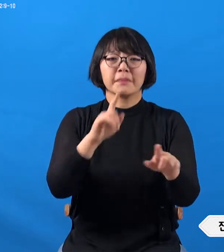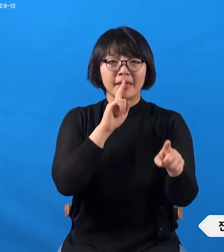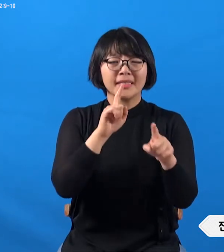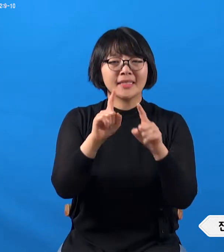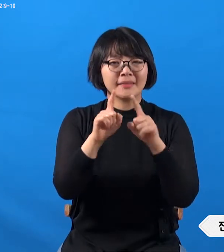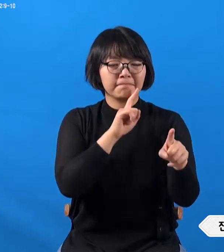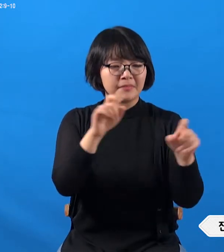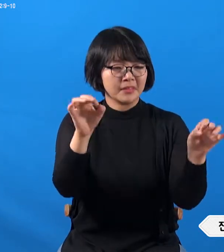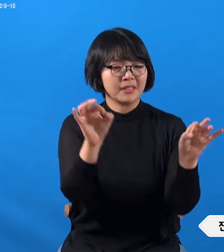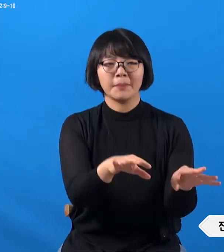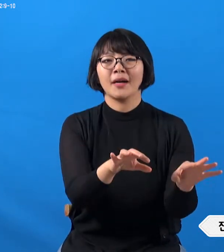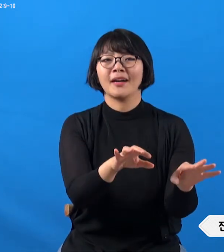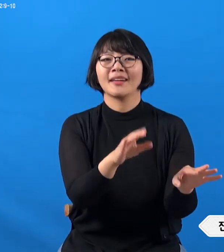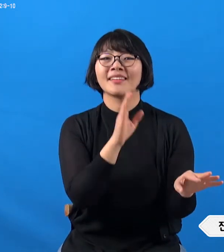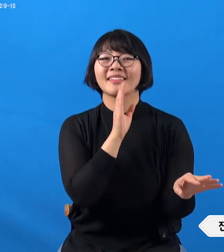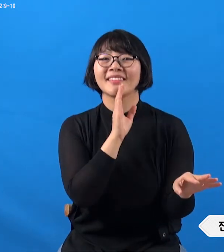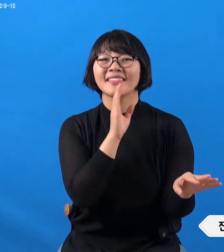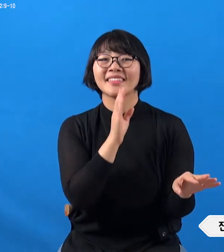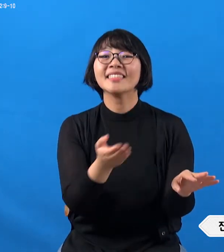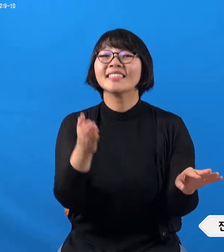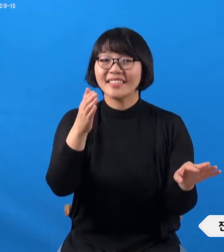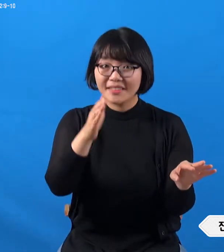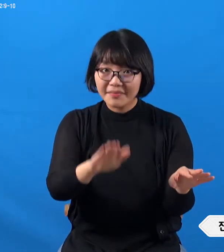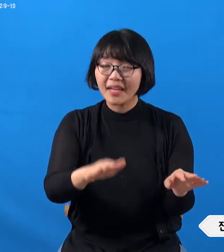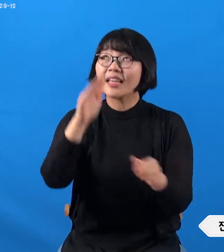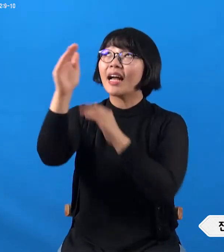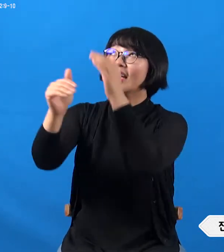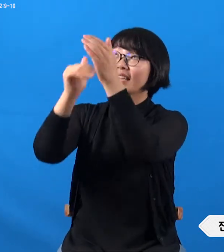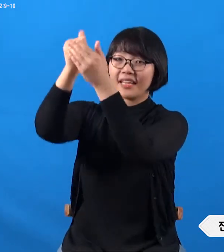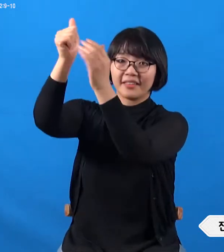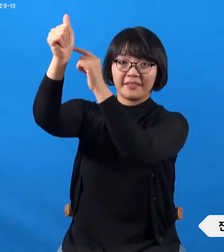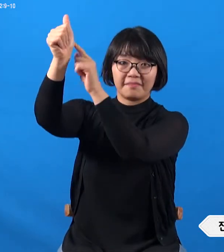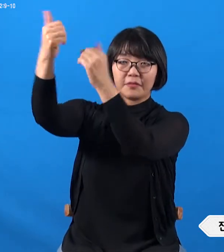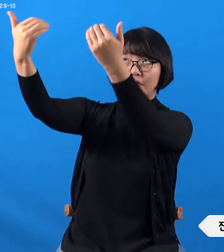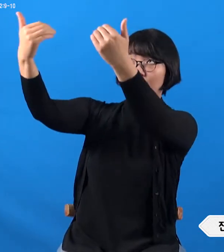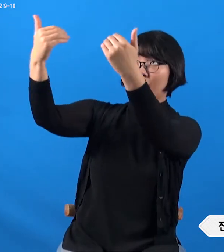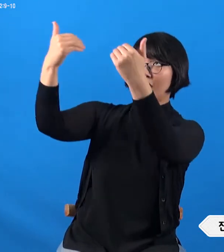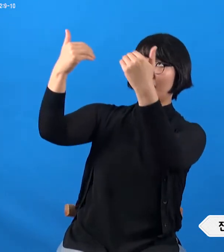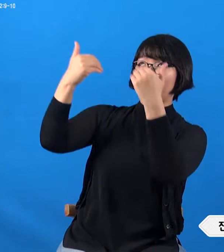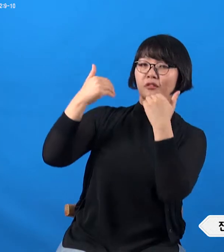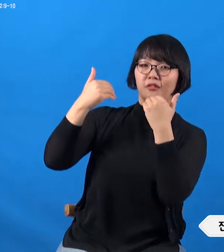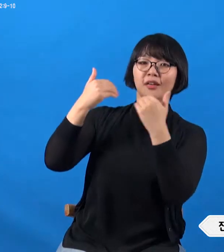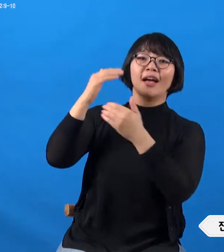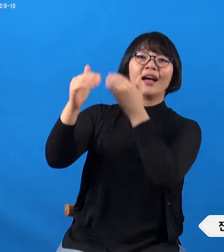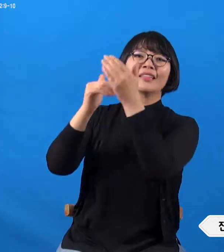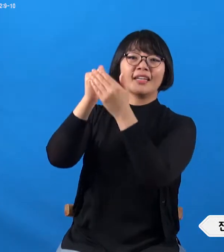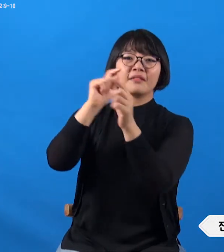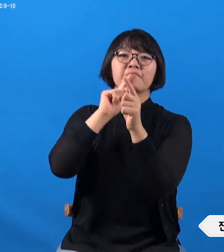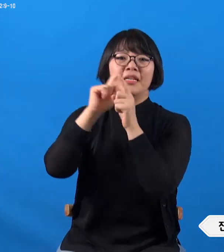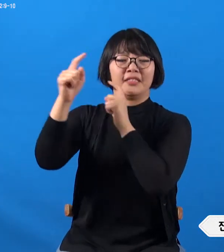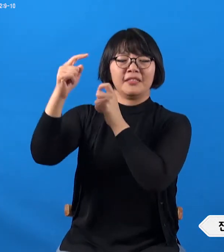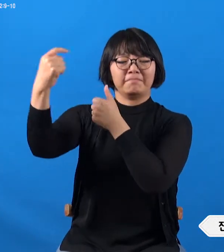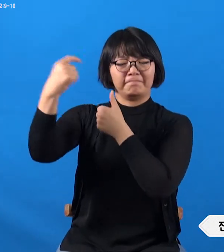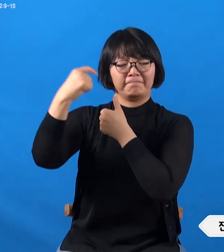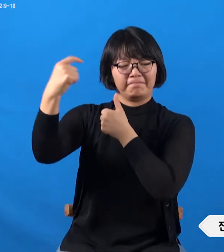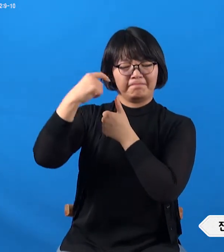이 짧은 구절의 말씀을 통해서 하나님이 계속 우리를 향해서 주시는 하나님의 심장의 메시지를 듣고